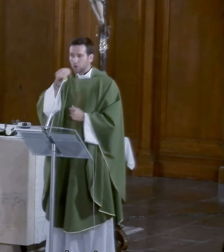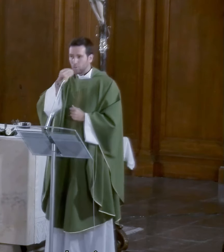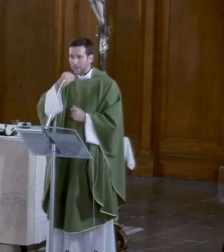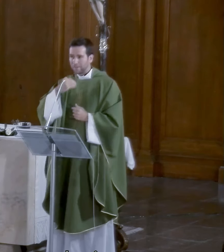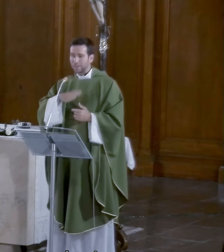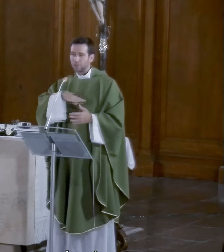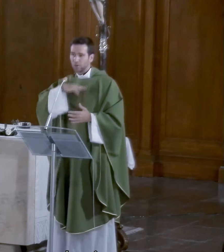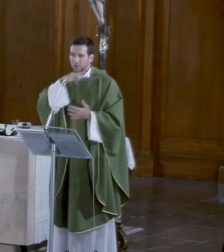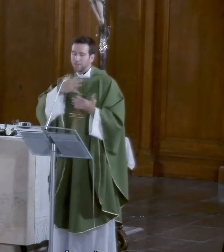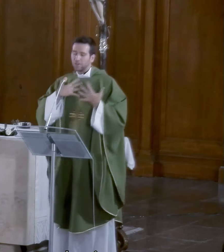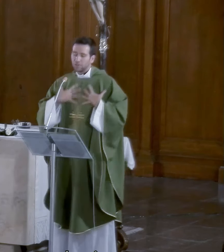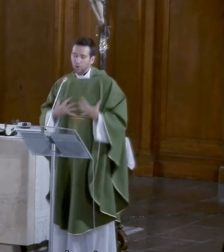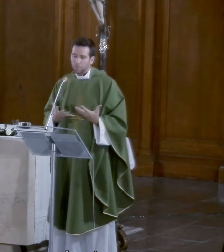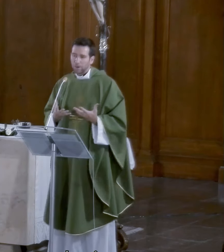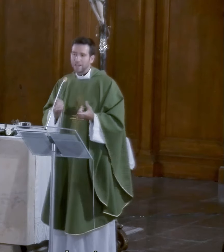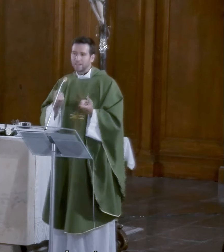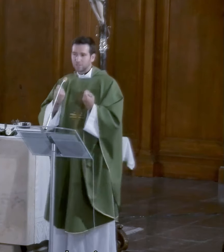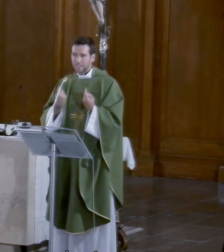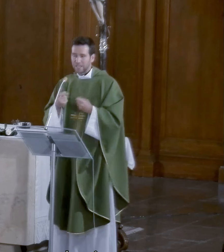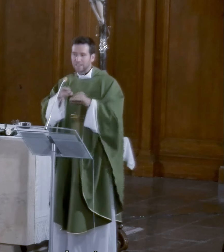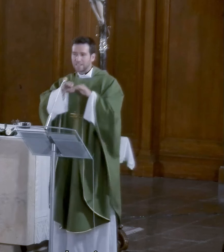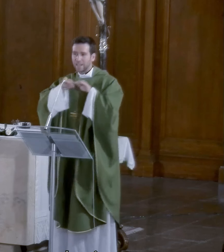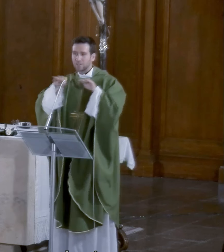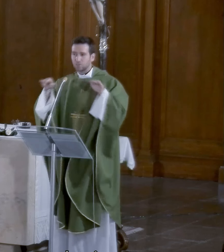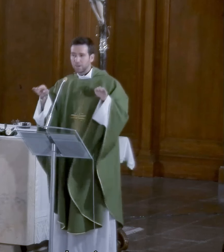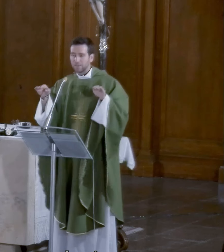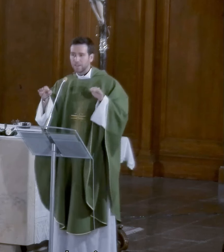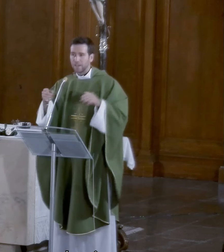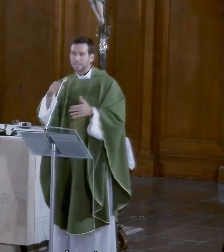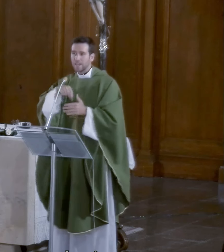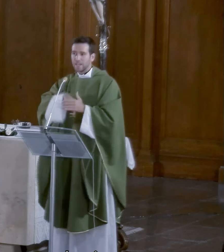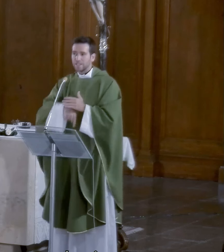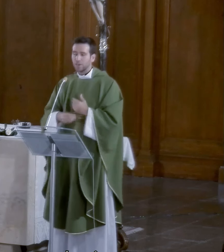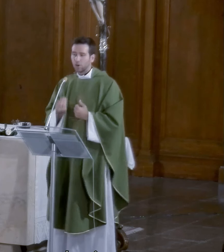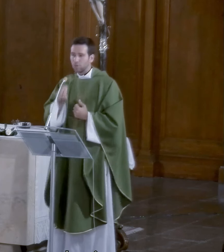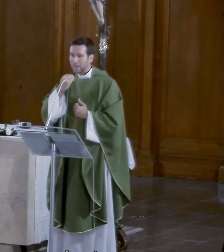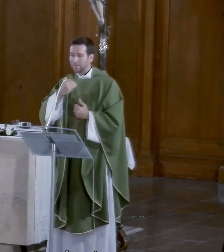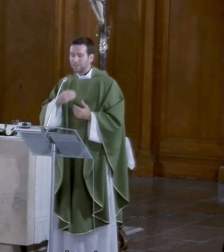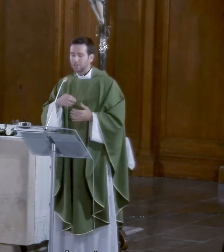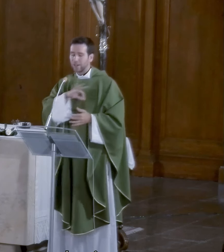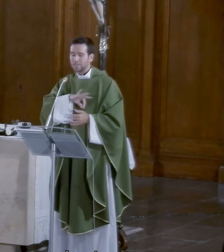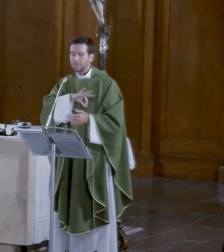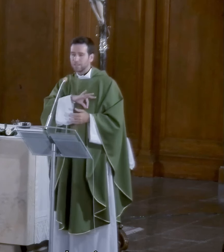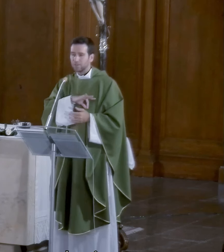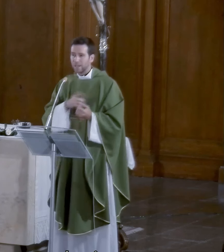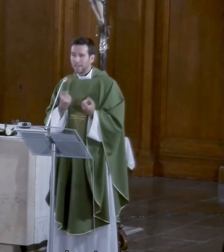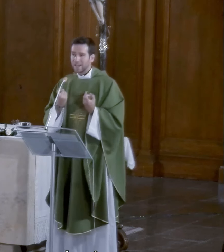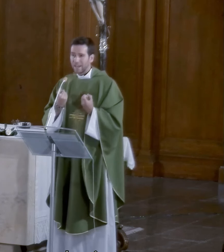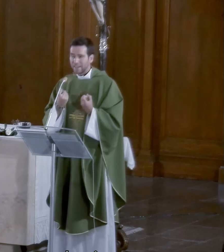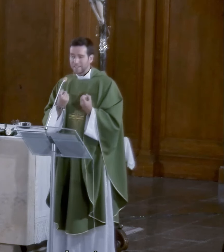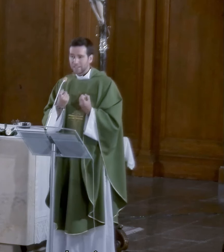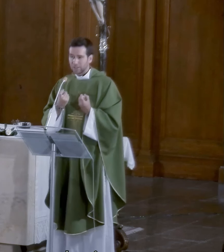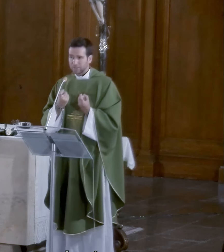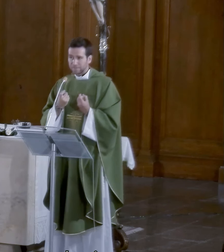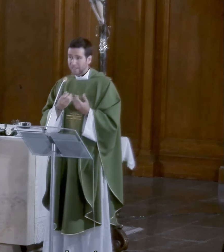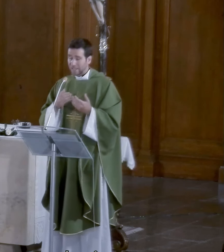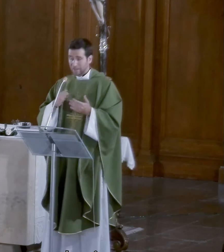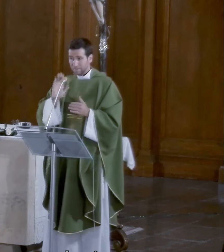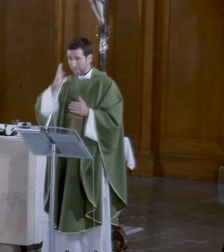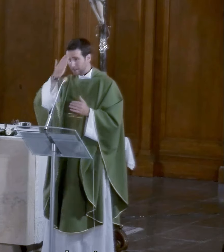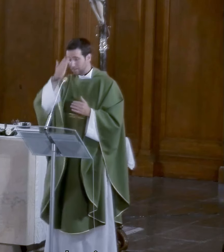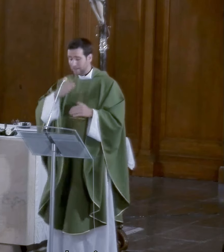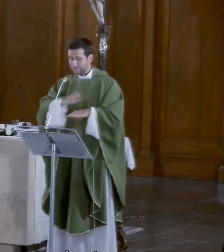solo como alimento corporal de nuestras necesidades superficiales, sino como un alimento espiritual necesario